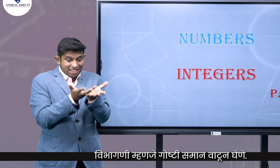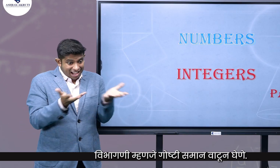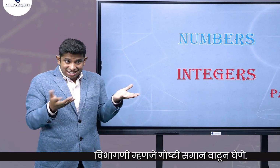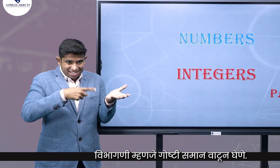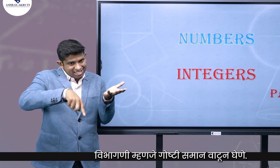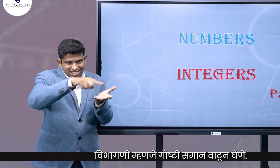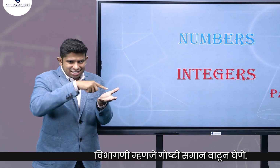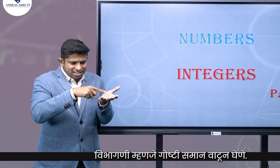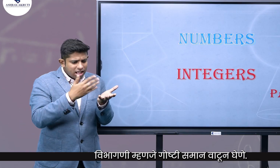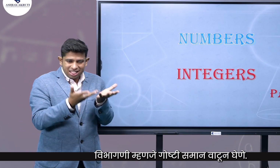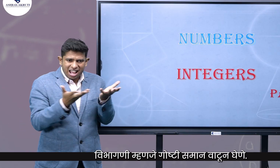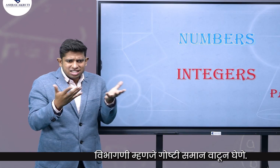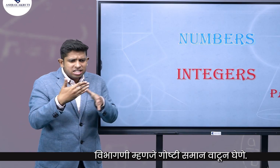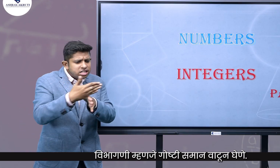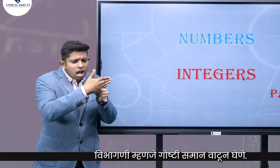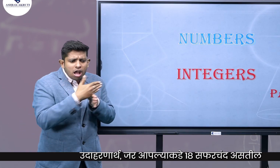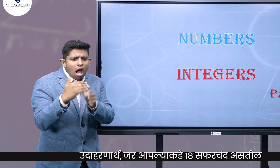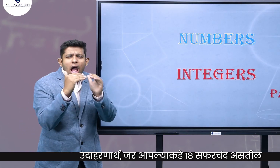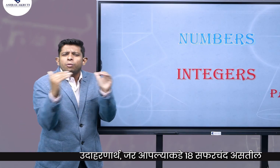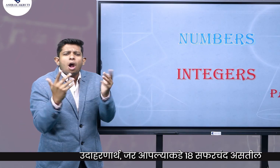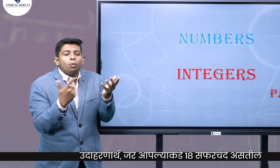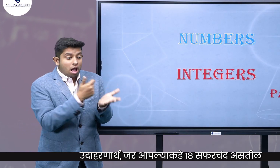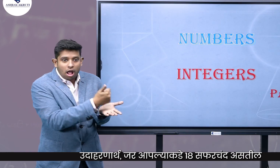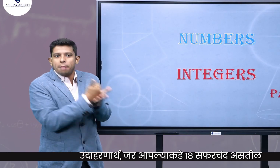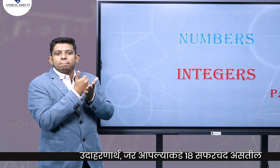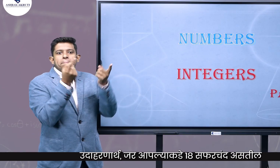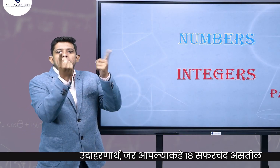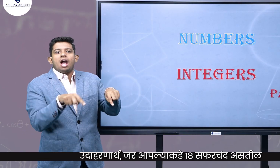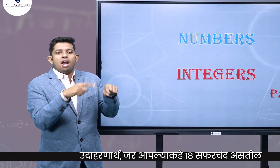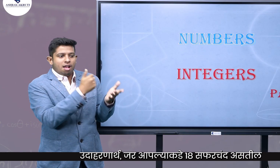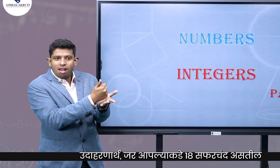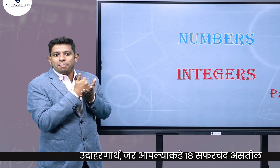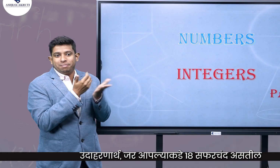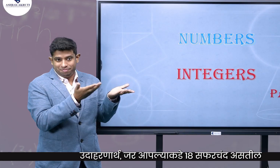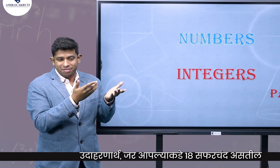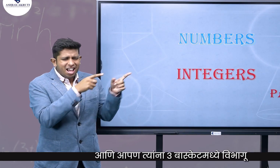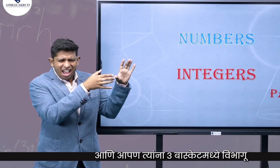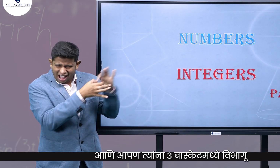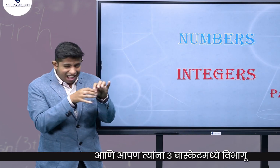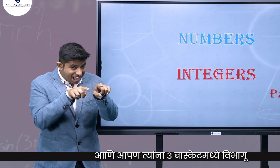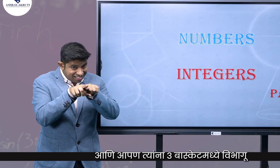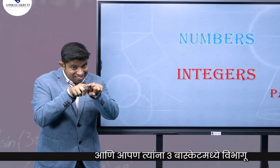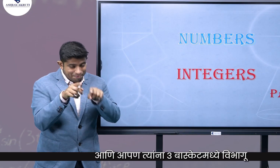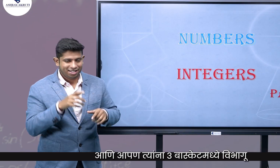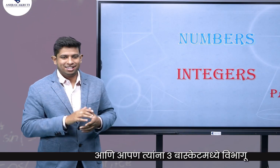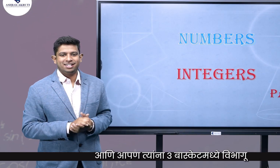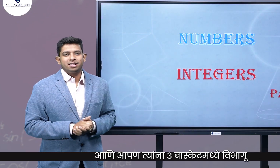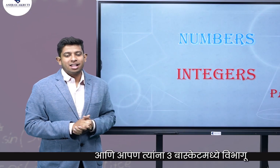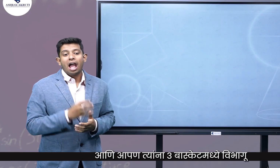विभागणी म्हणजे गोष्टी समान वाटून घेणे. उदाहरणार्थ, जर आपल्याकडे 18 सफरचंद असतील आणि आपण त्यांना 3